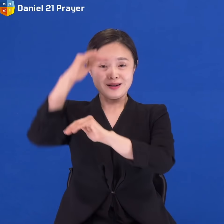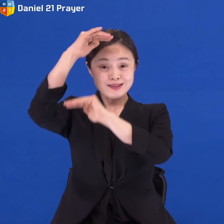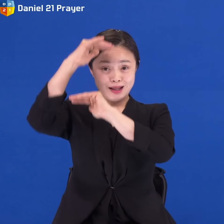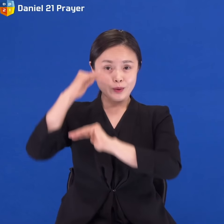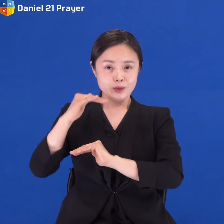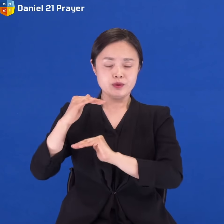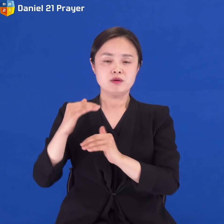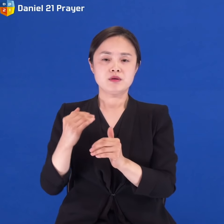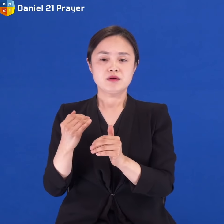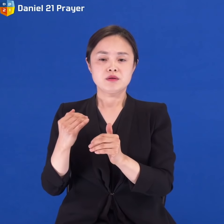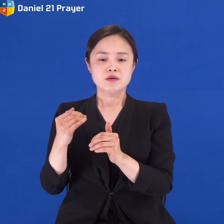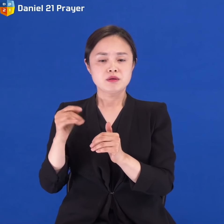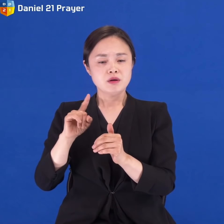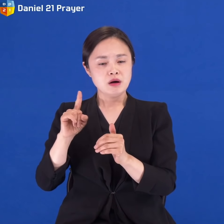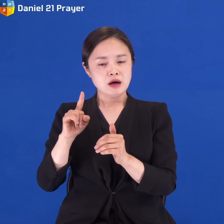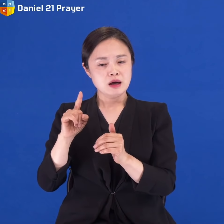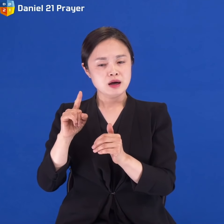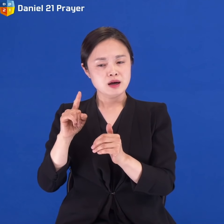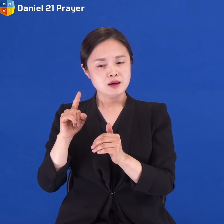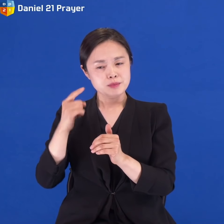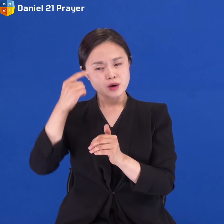또 저는